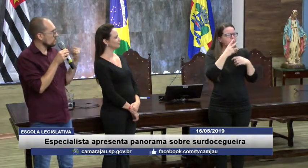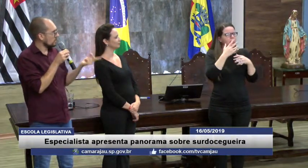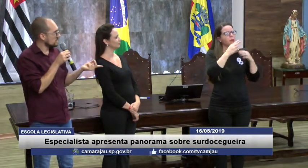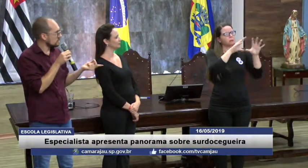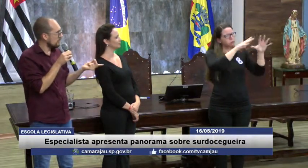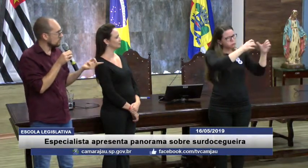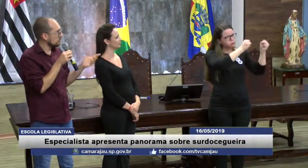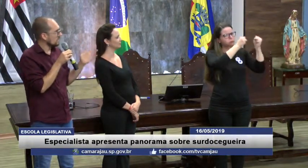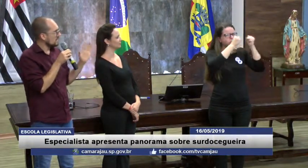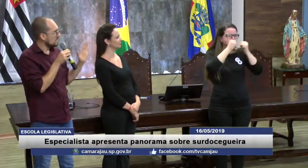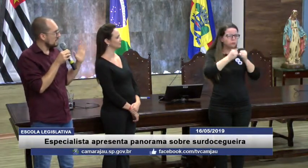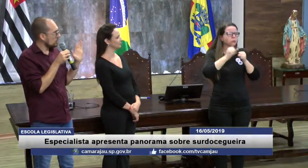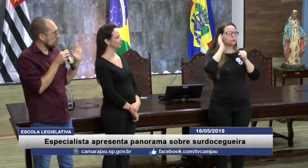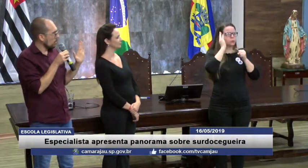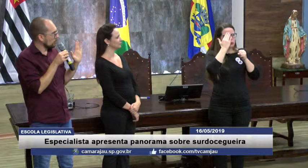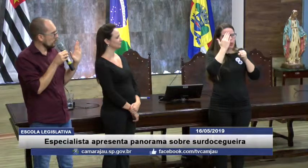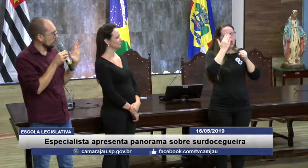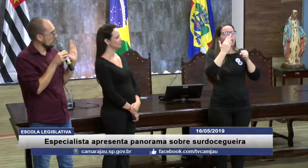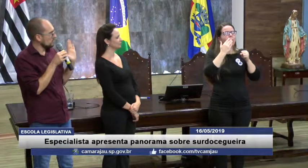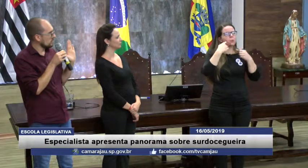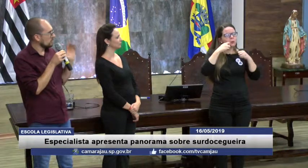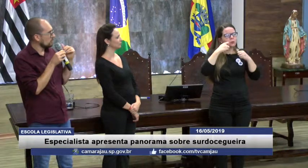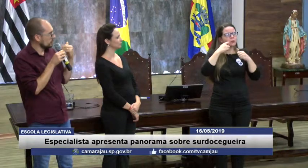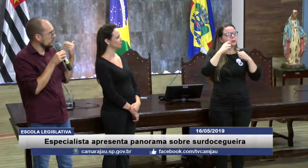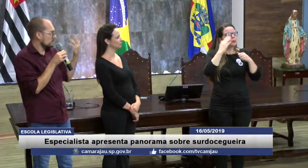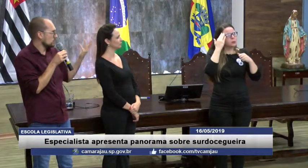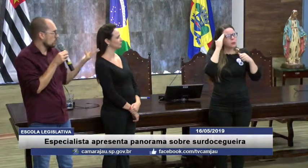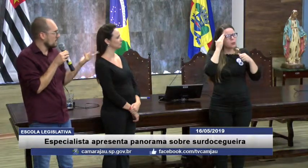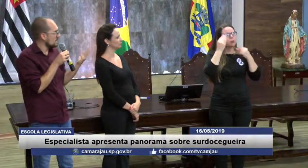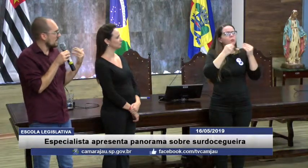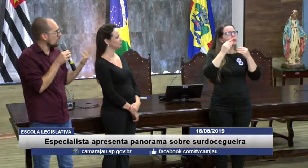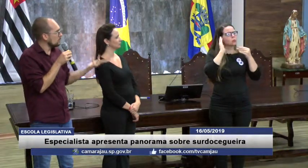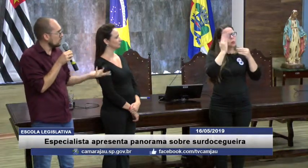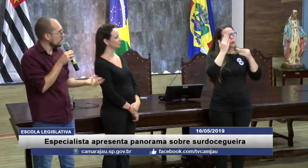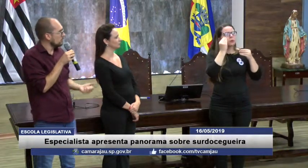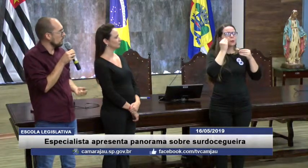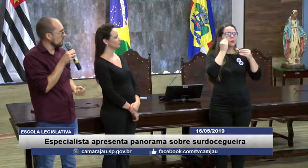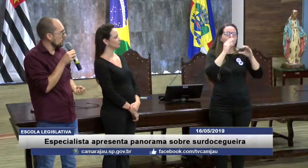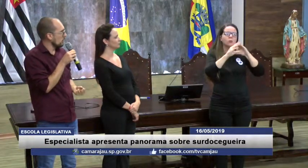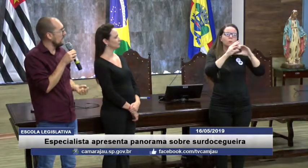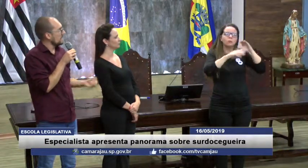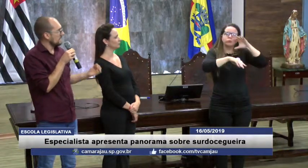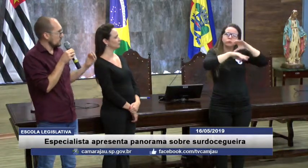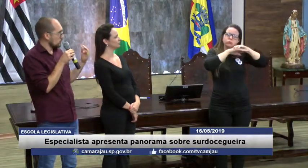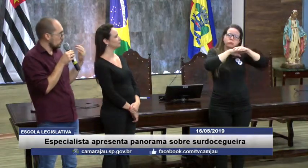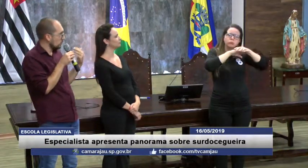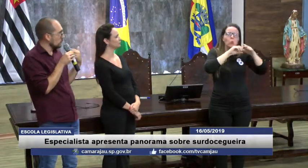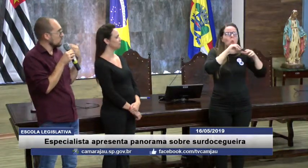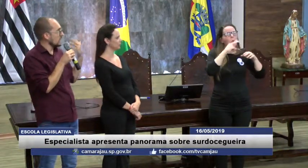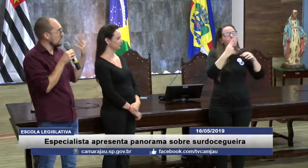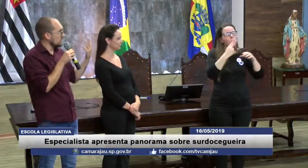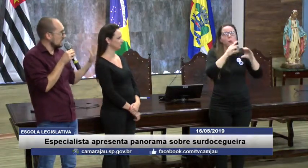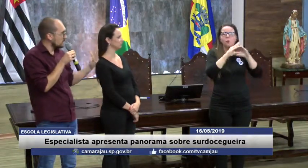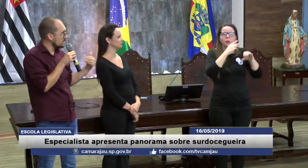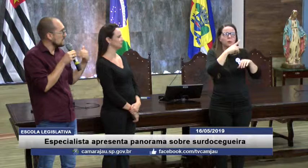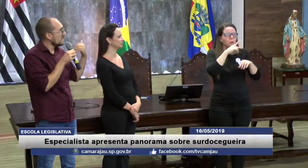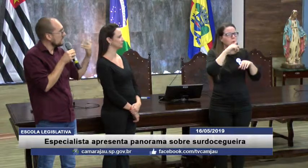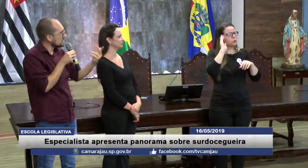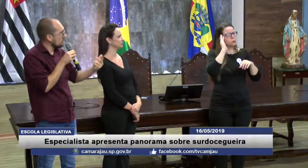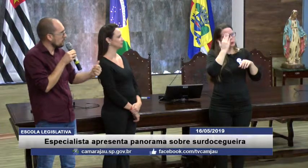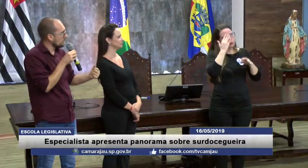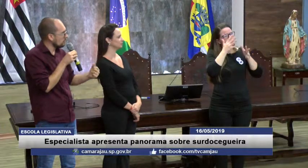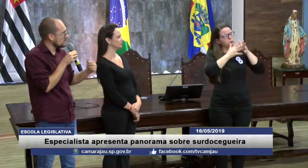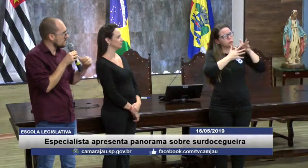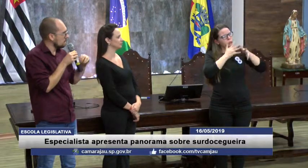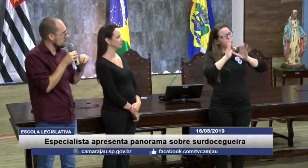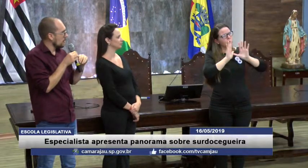um desconhecimento, e que o próprio surdo, às vezes, por desconhecer, acaba excluindo a pessoa que é surda, usuária de Libras, e que